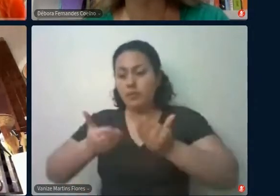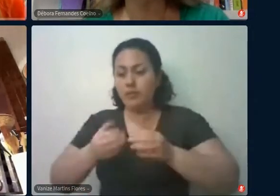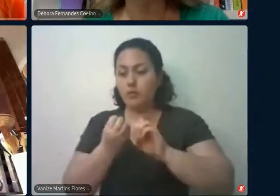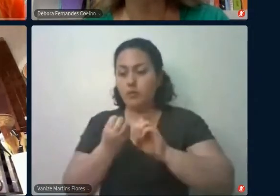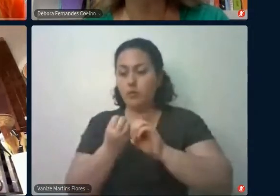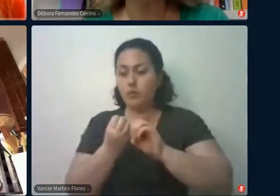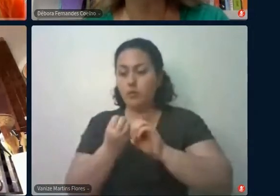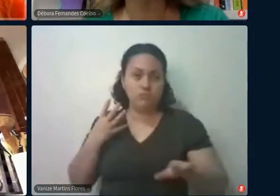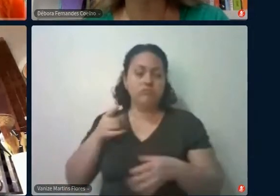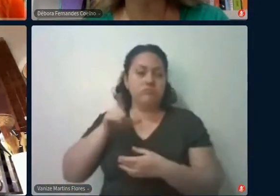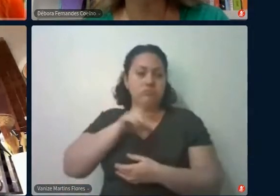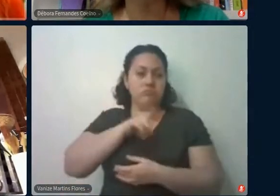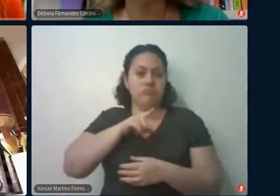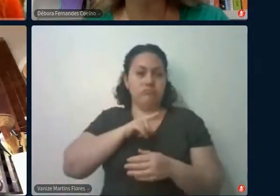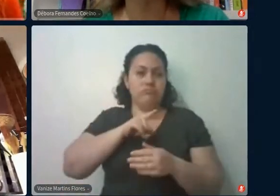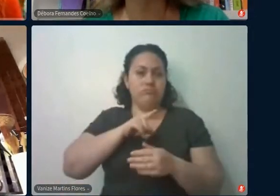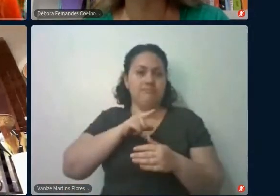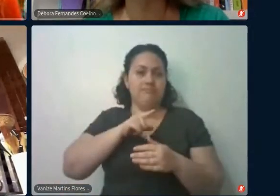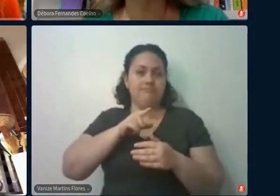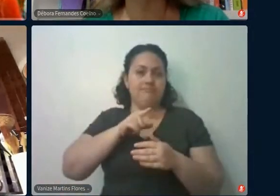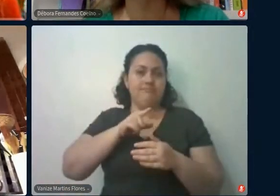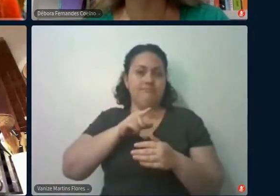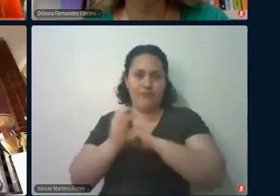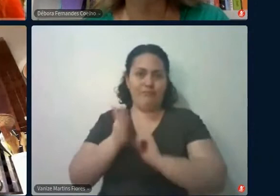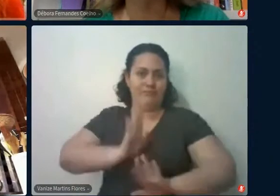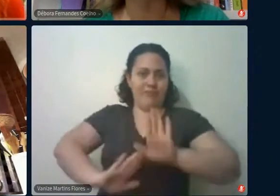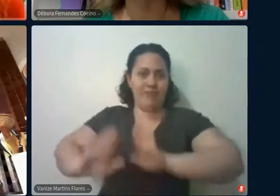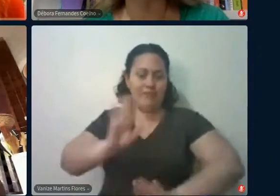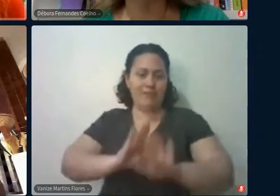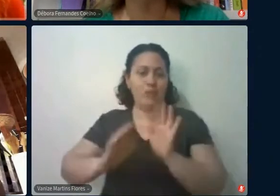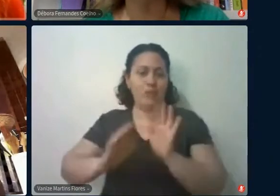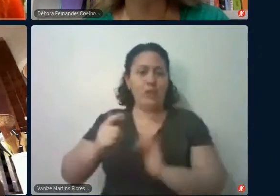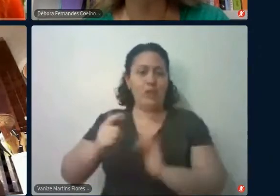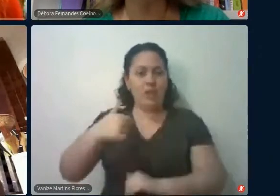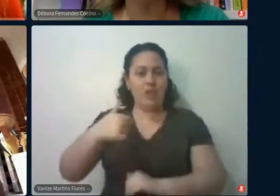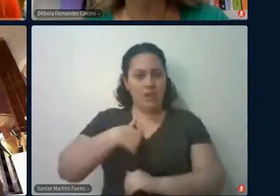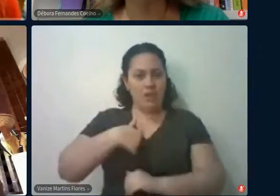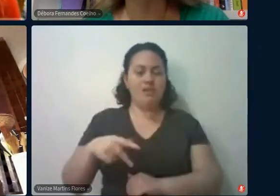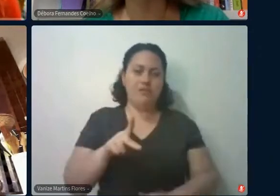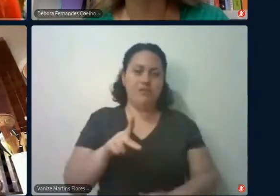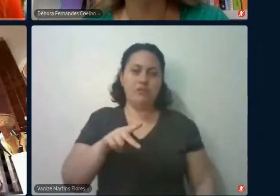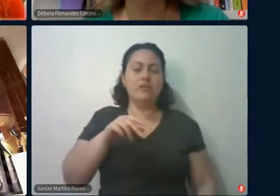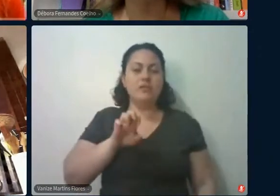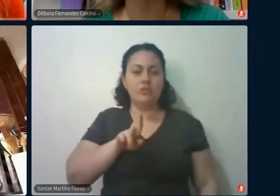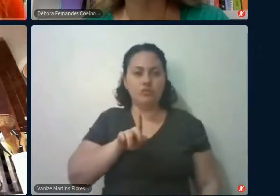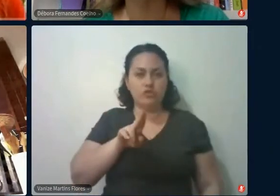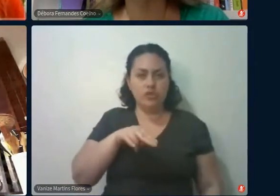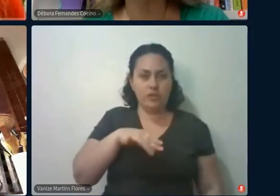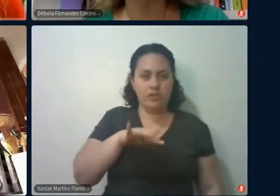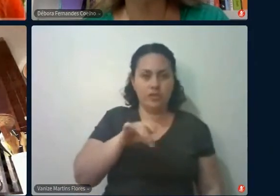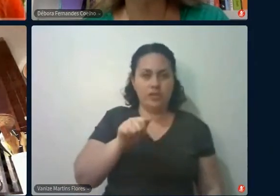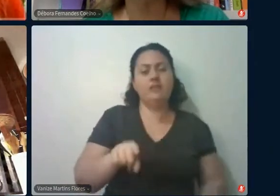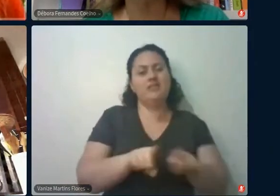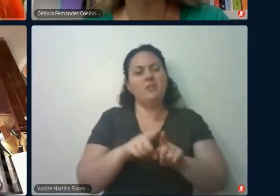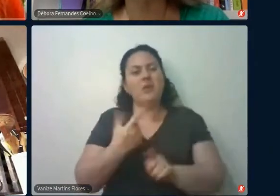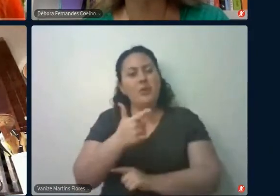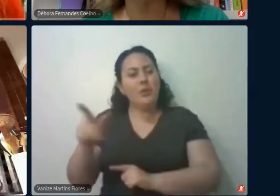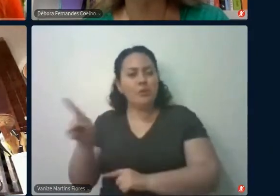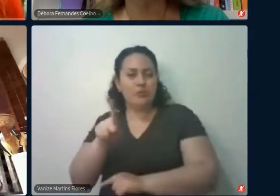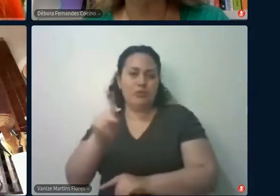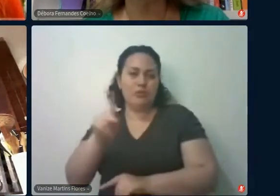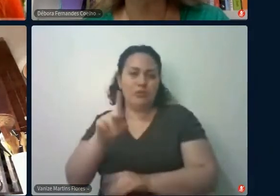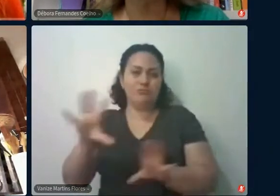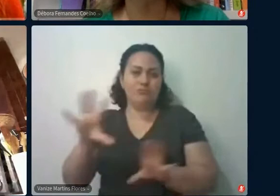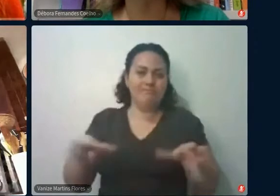o enfrentamento da pandemia, que eu, a professora Maria Eugênia e outros professores estão envolvidos, para justamente